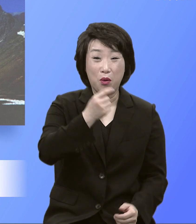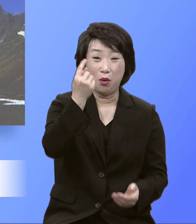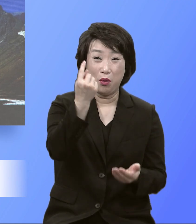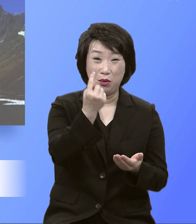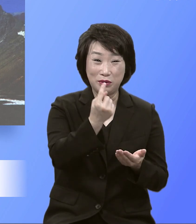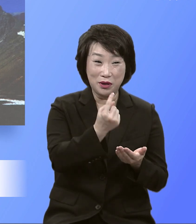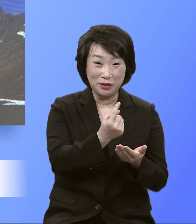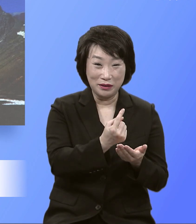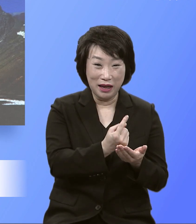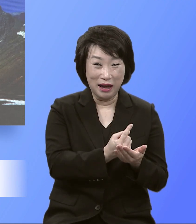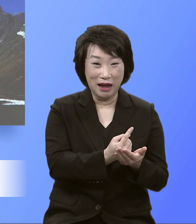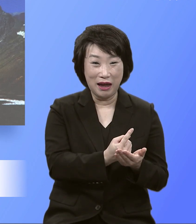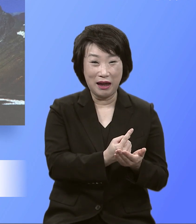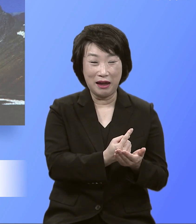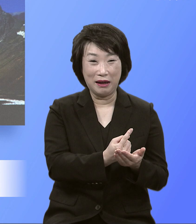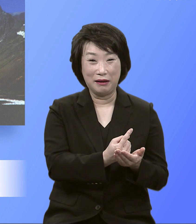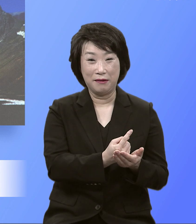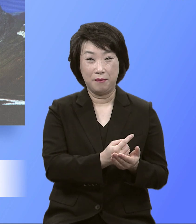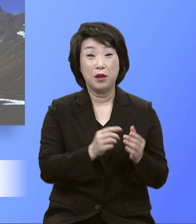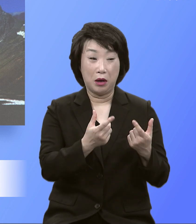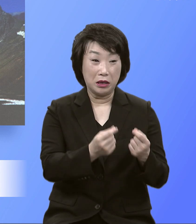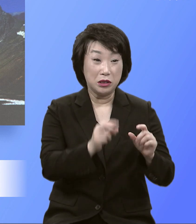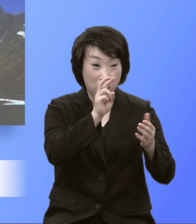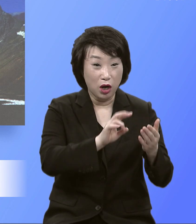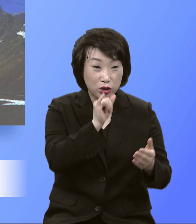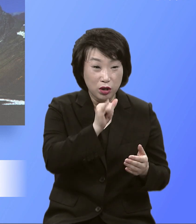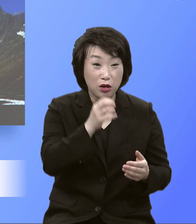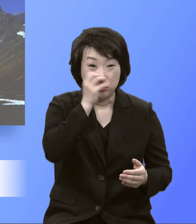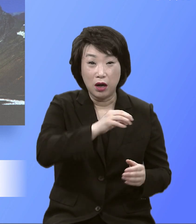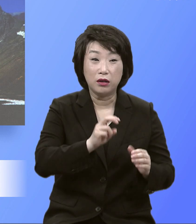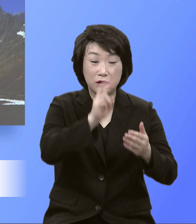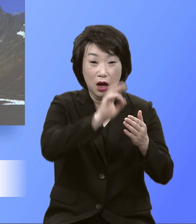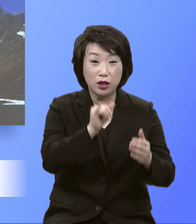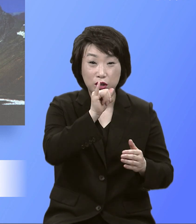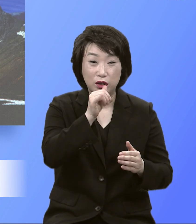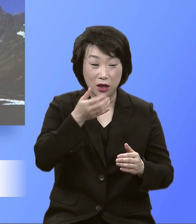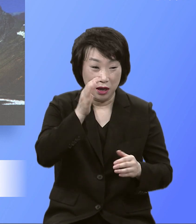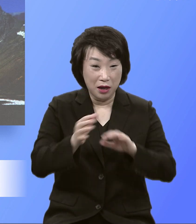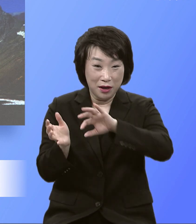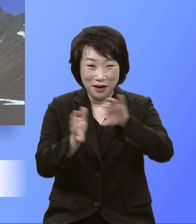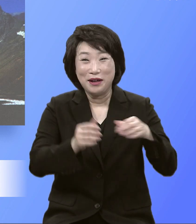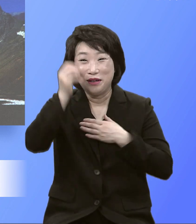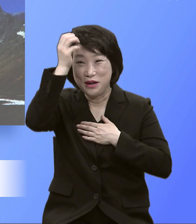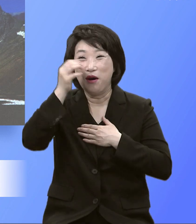성령이 오셨네. 근데 막 영으로 부르는 사람은